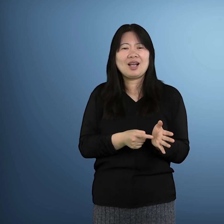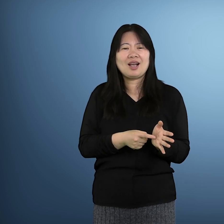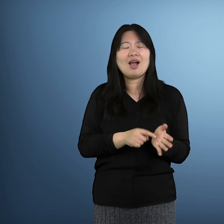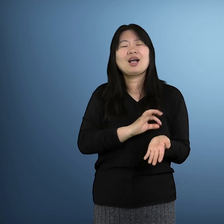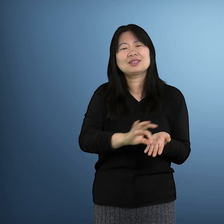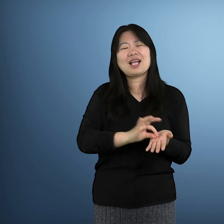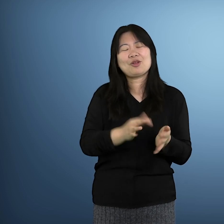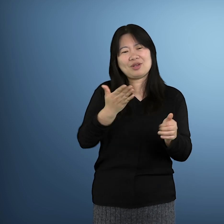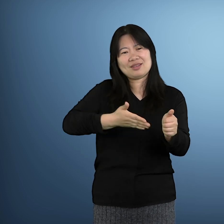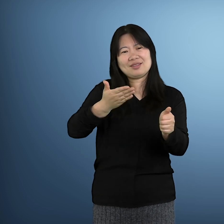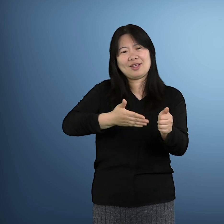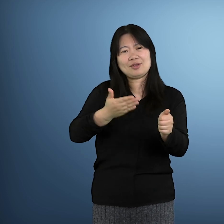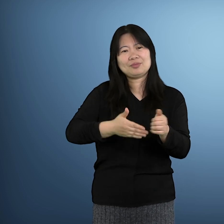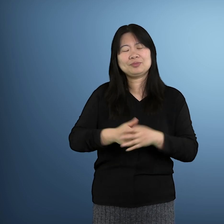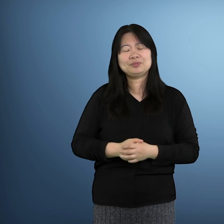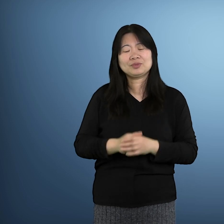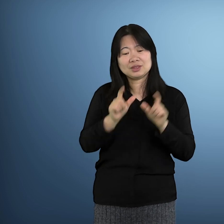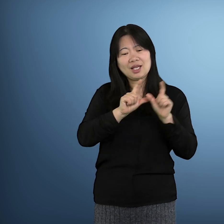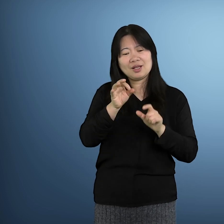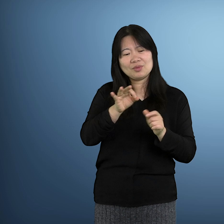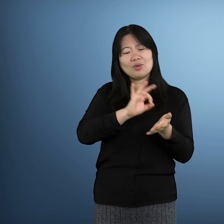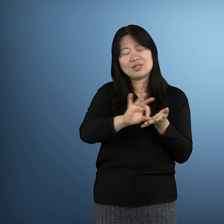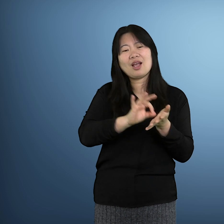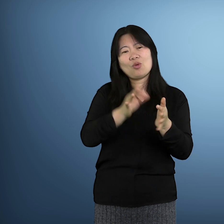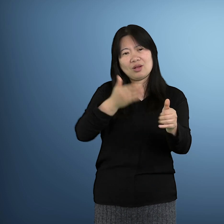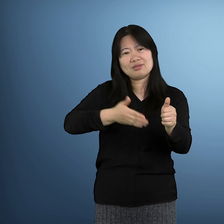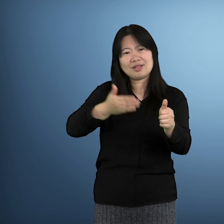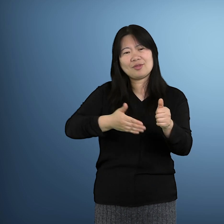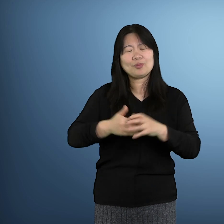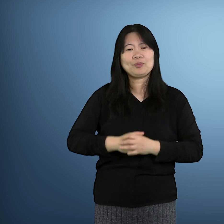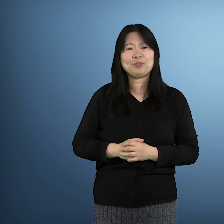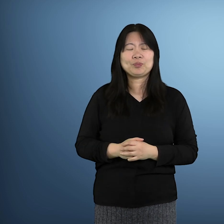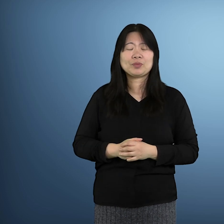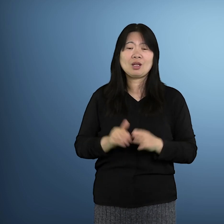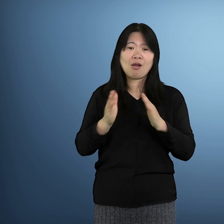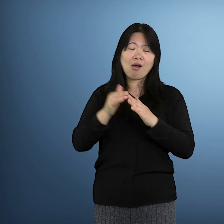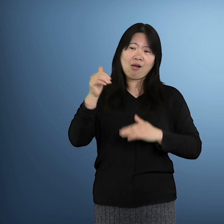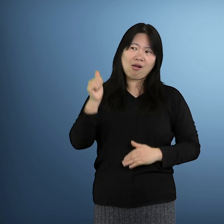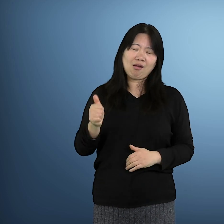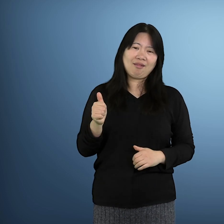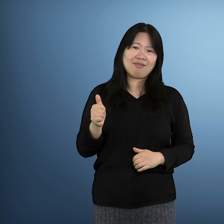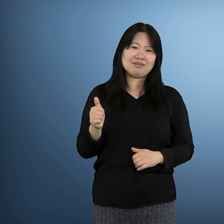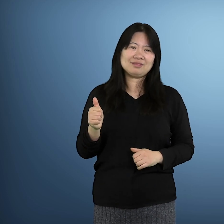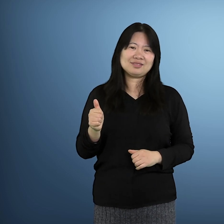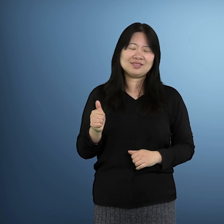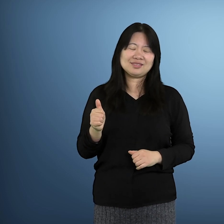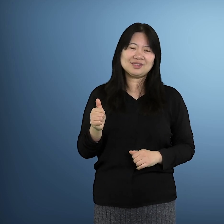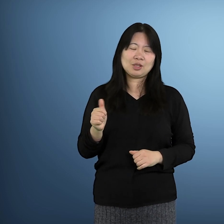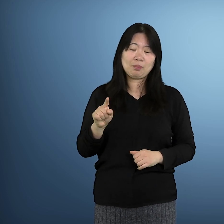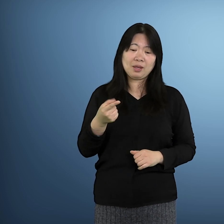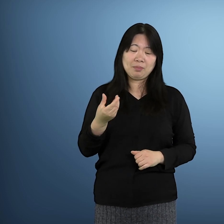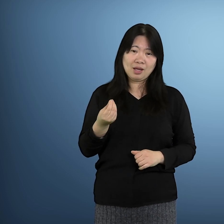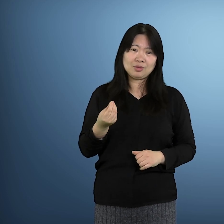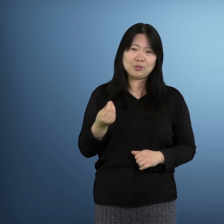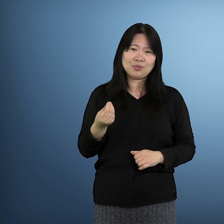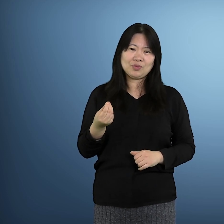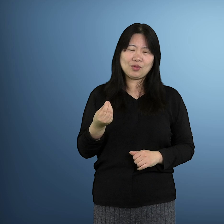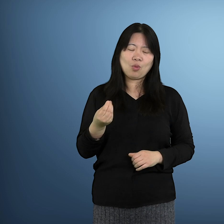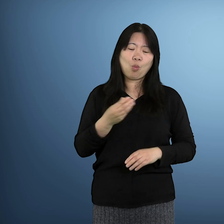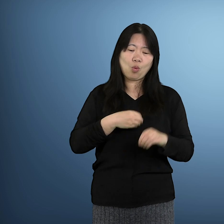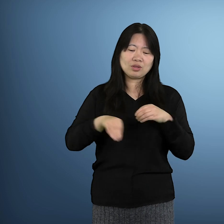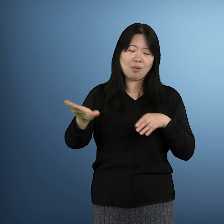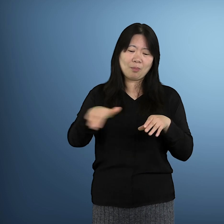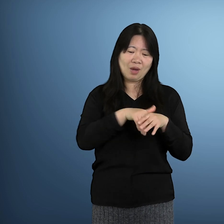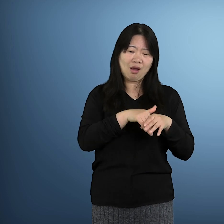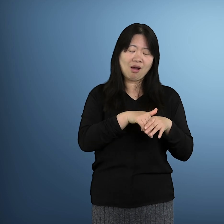좀 쓰시라고. 생활비라도 좀 쓰시라고. 그 주인이 100만 원을 오히려